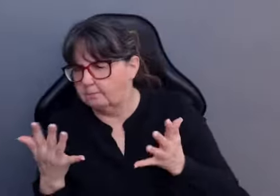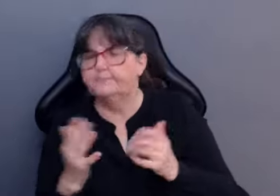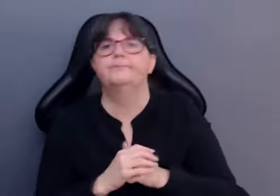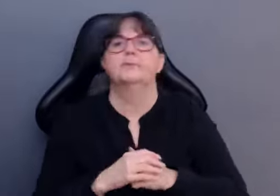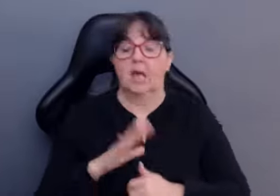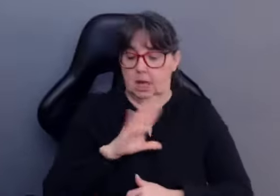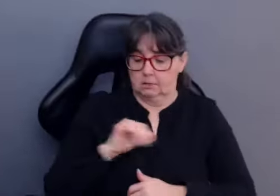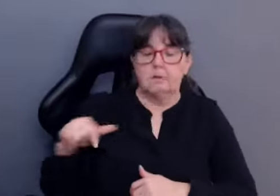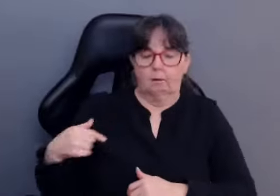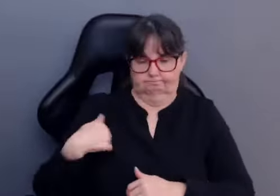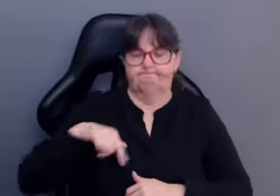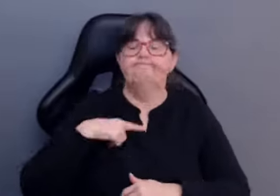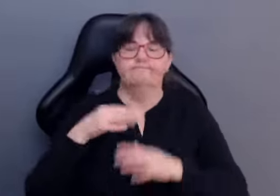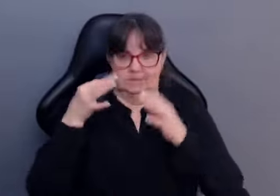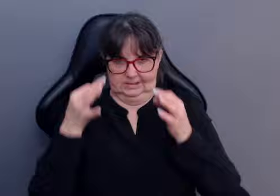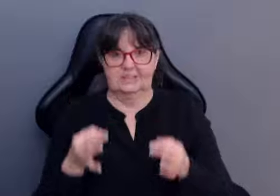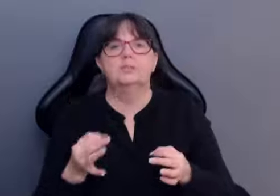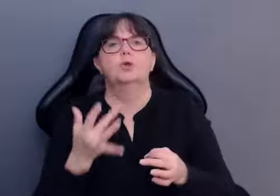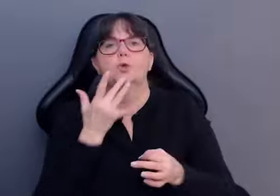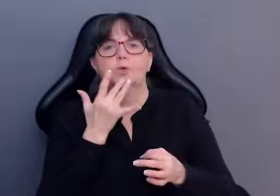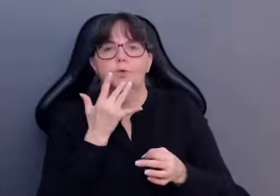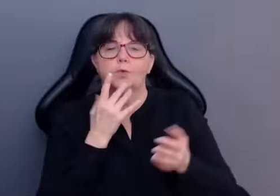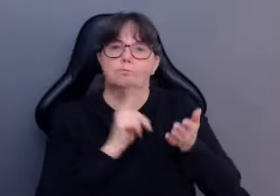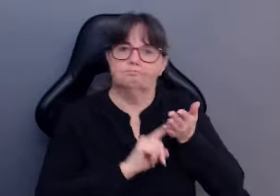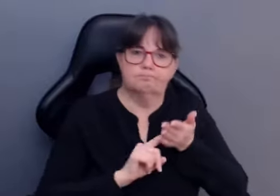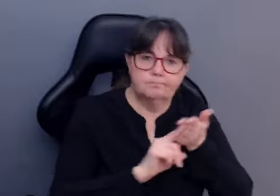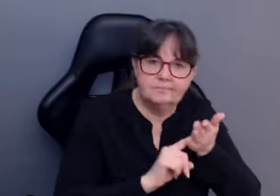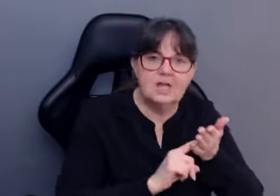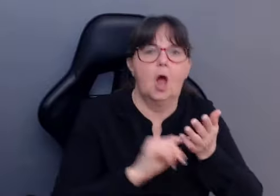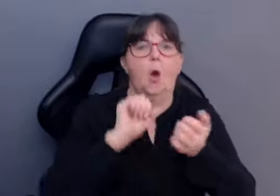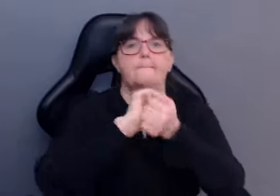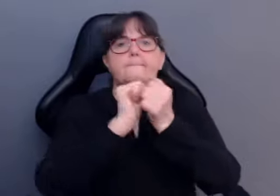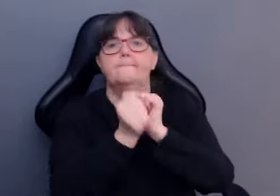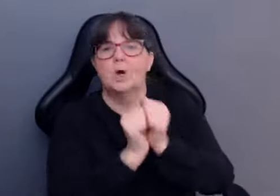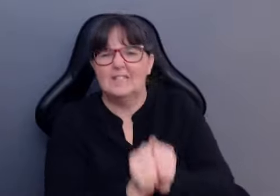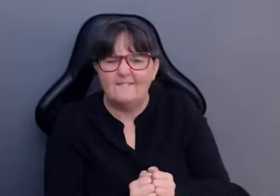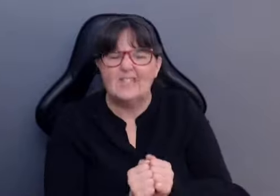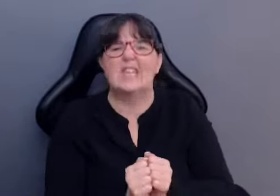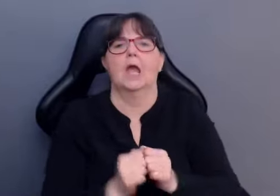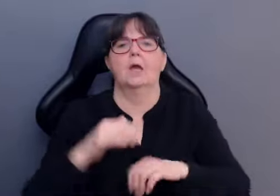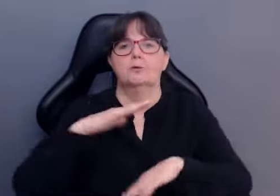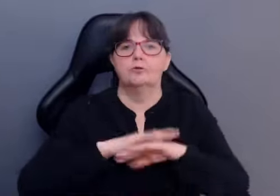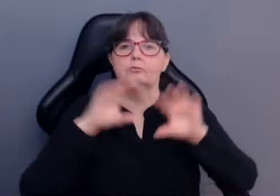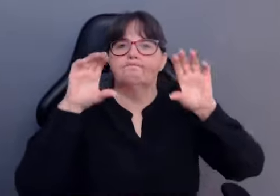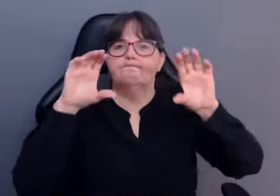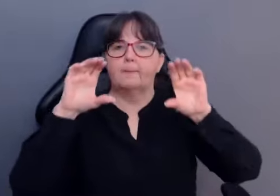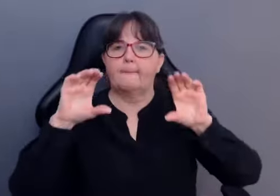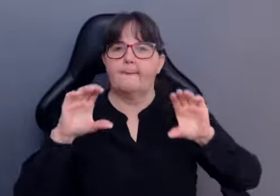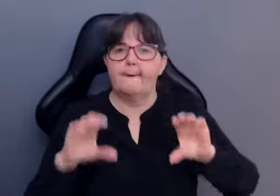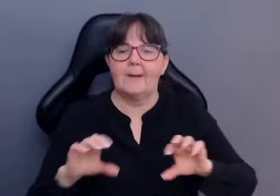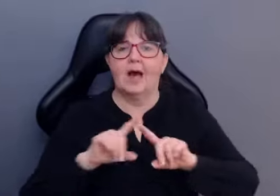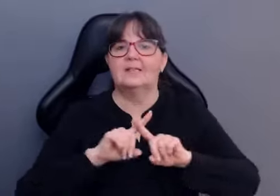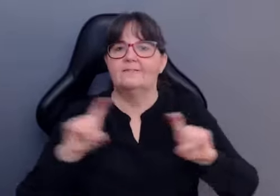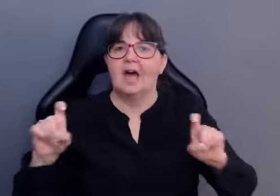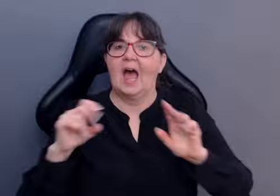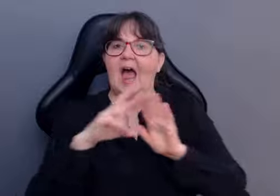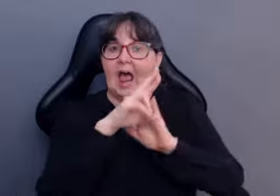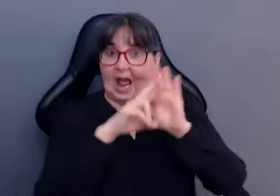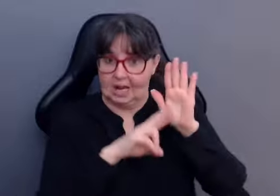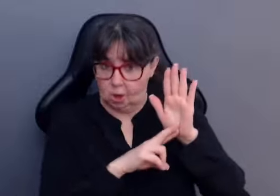le pouvoir d'abroger ou de modifier toute disposition des présents règlements qui sera